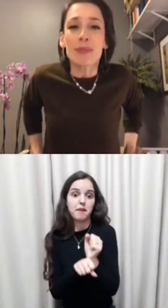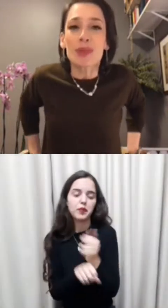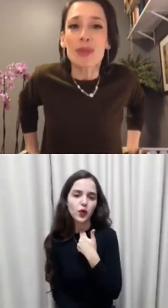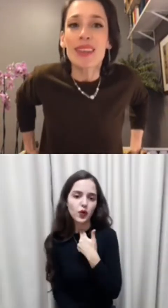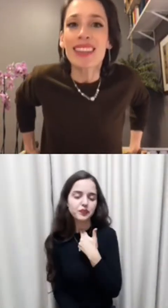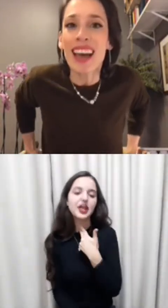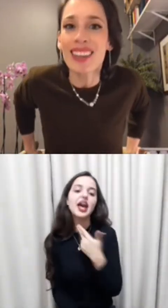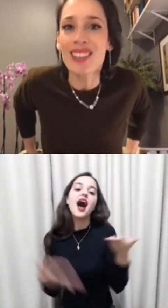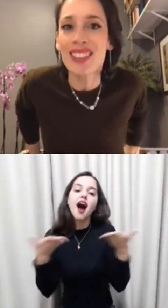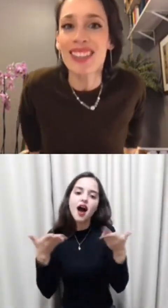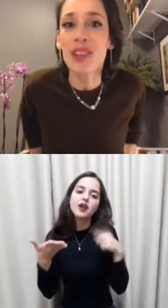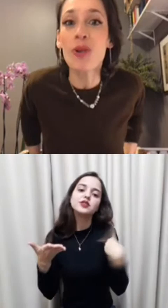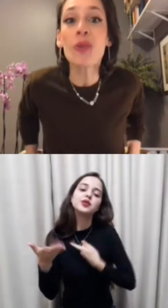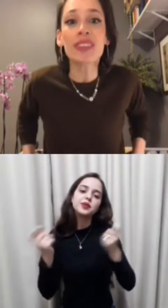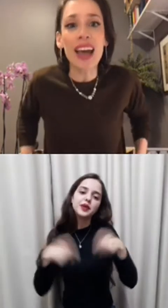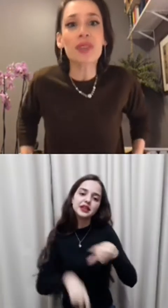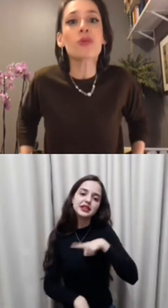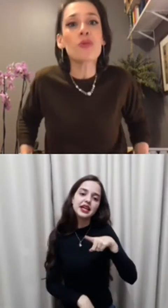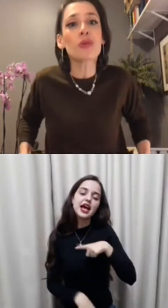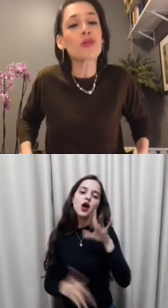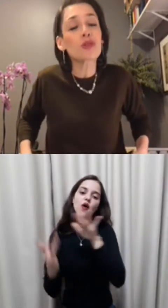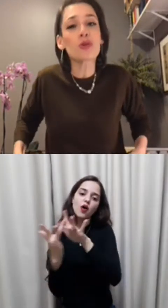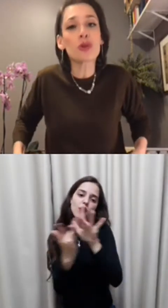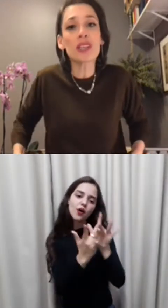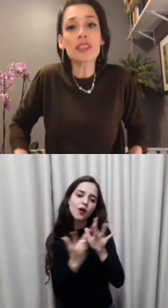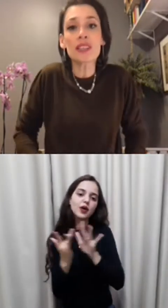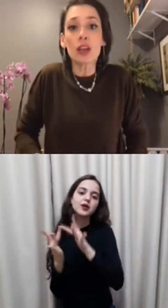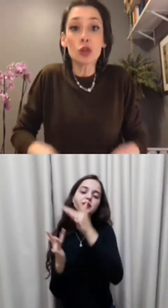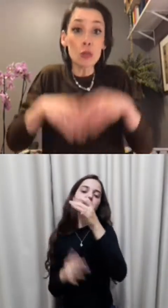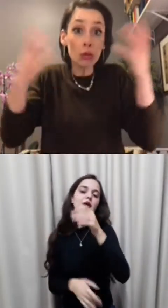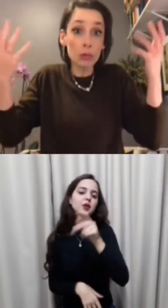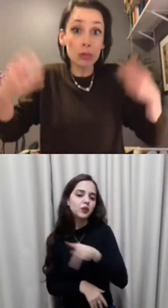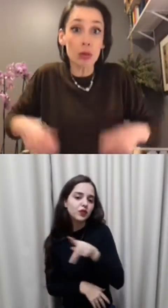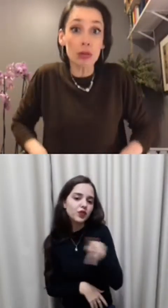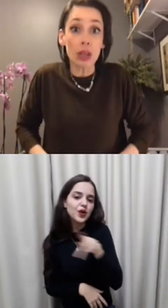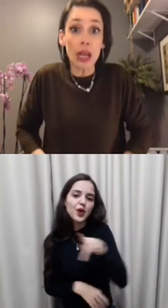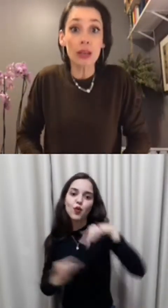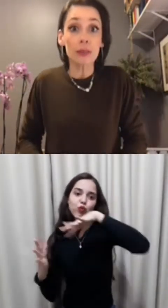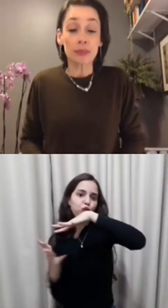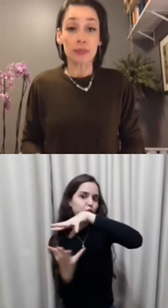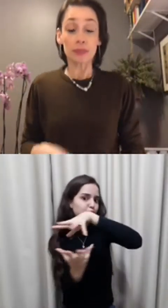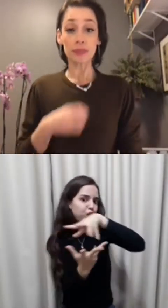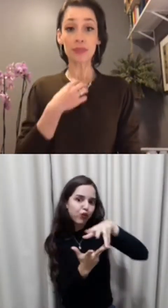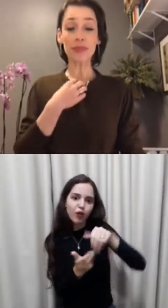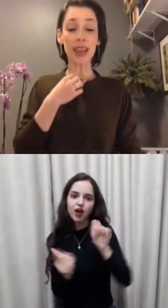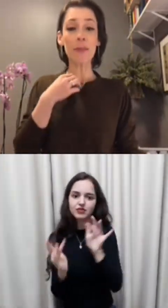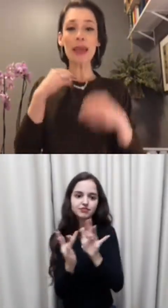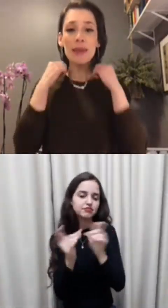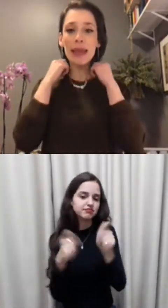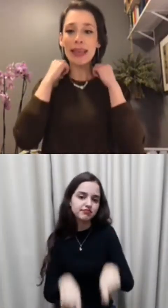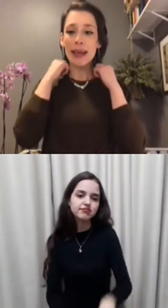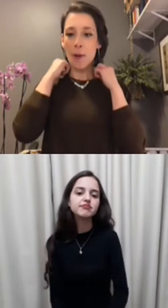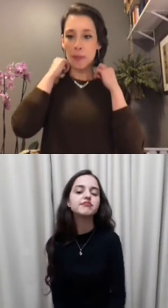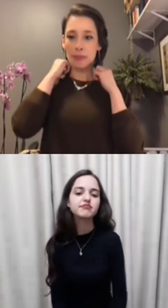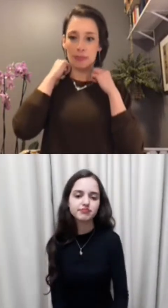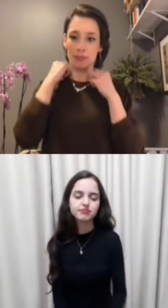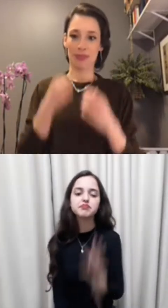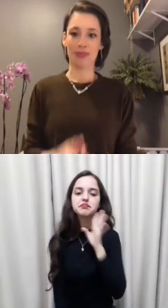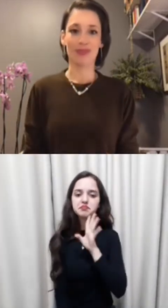essa possibilidade de estar em contato com professores do mundo todo, né? É bem, bem